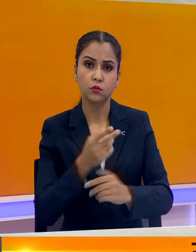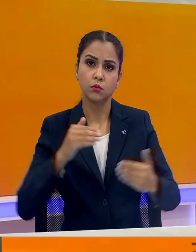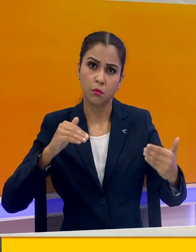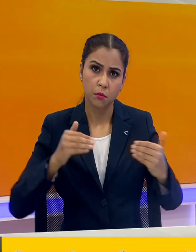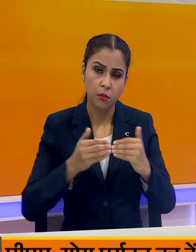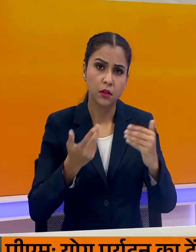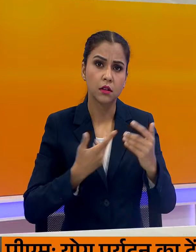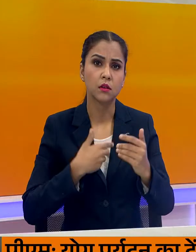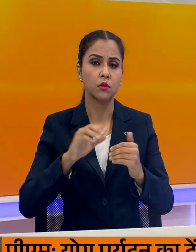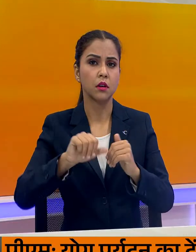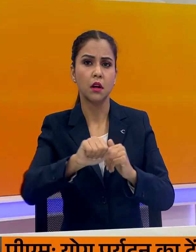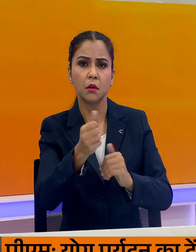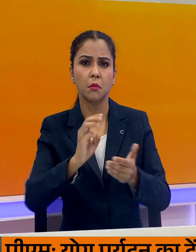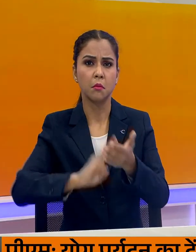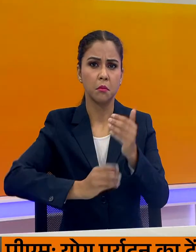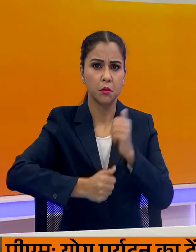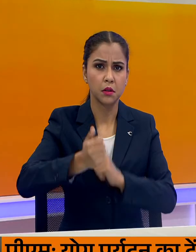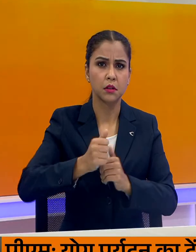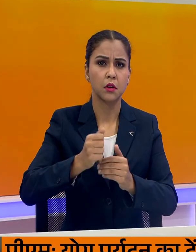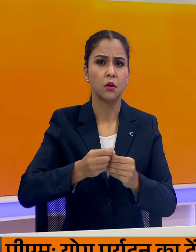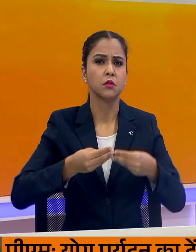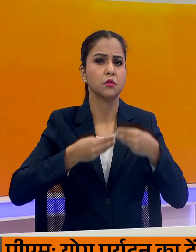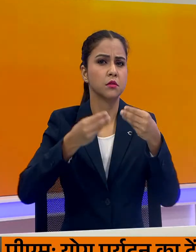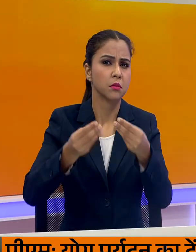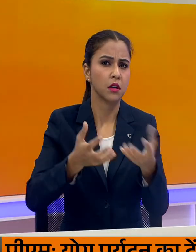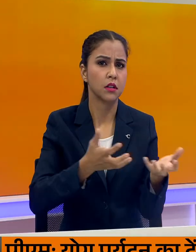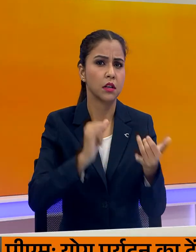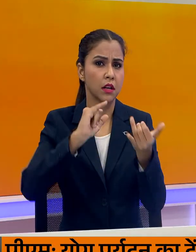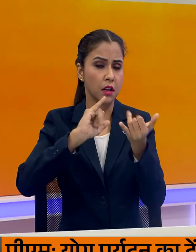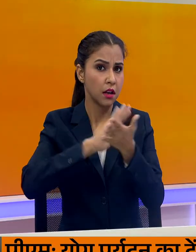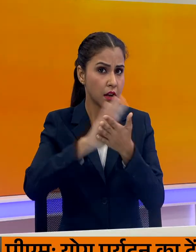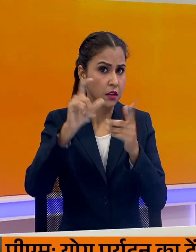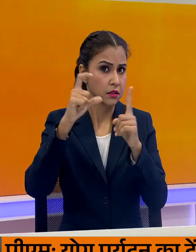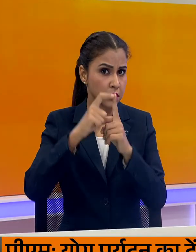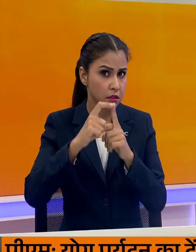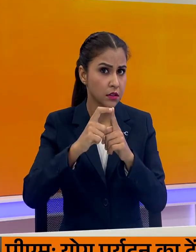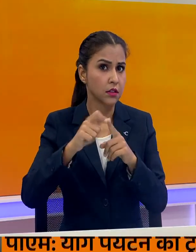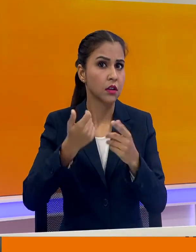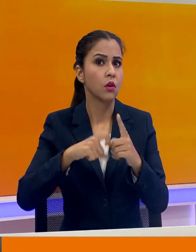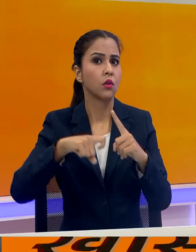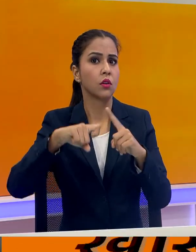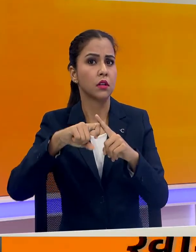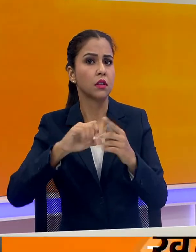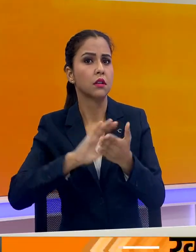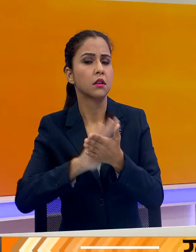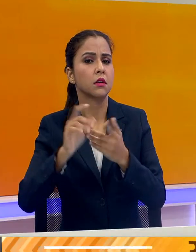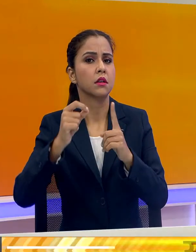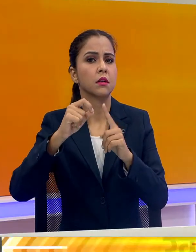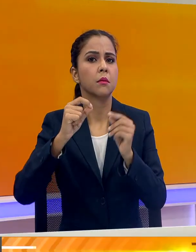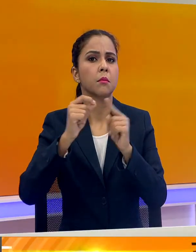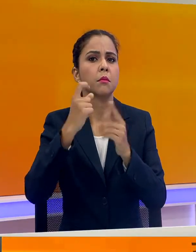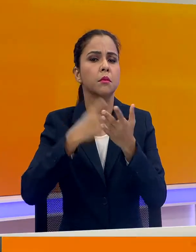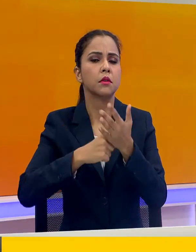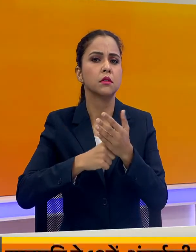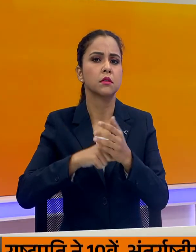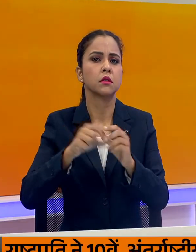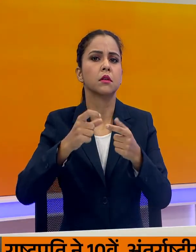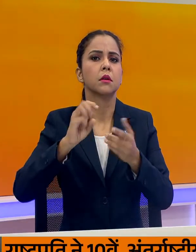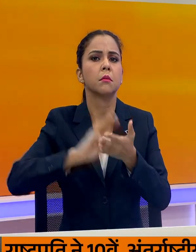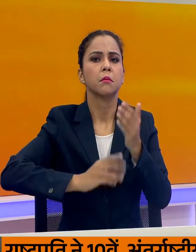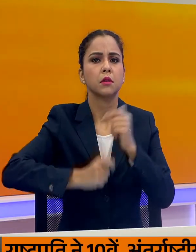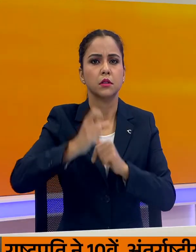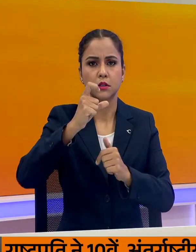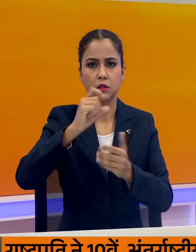अलावा केंद्रीय भारी उद्योग और इस्पात मंत्री एचडी कुमारस्वामी और केंद्रीय खाद्य प्रसंस्करण उद्योग मंत्री